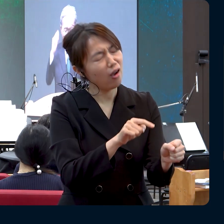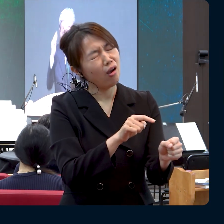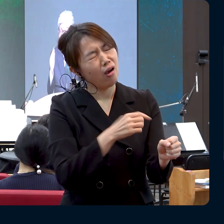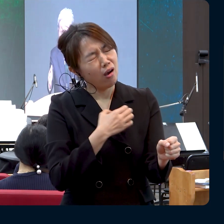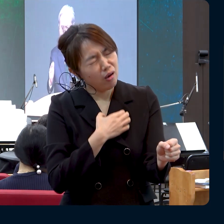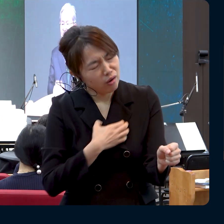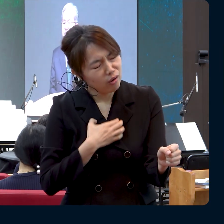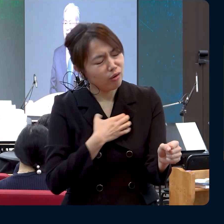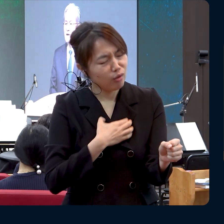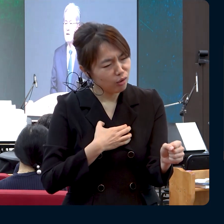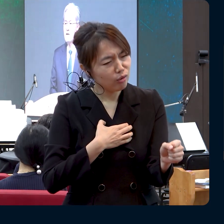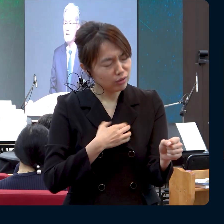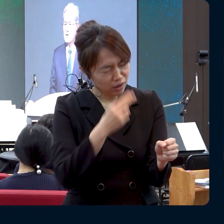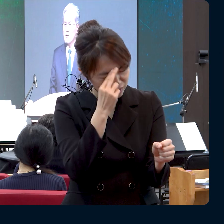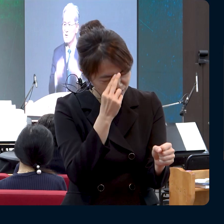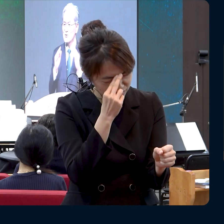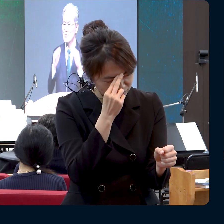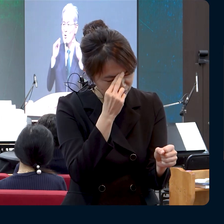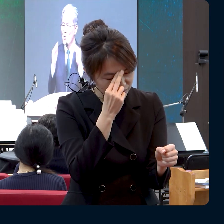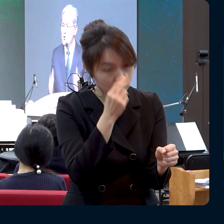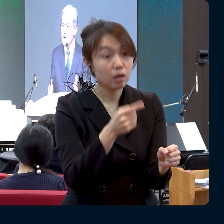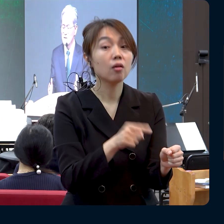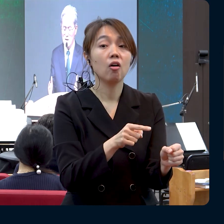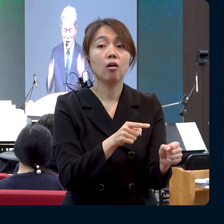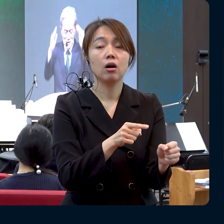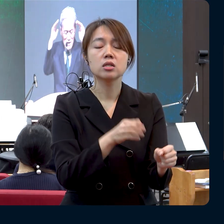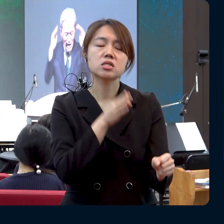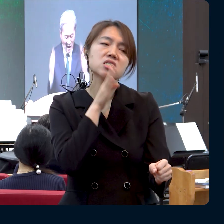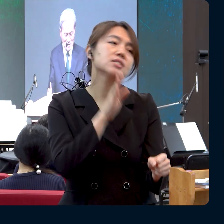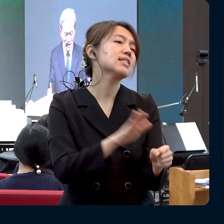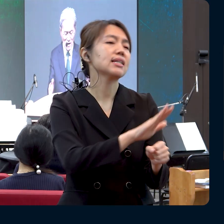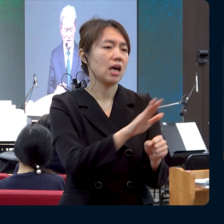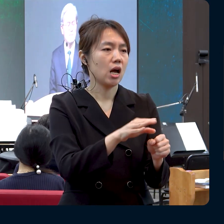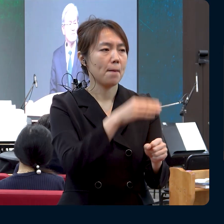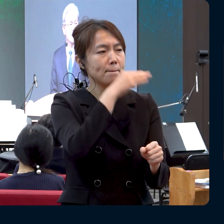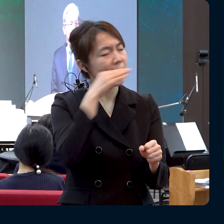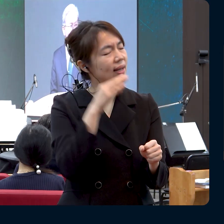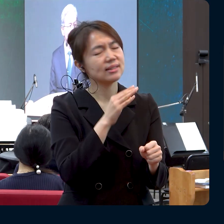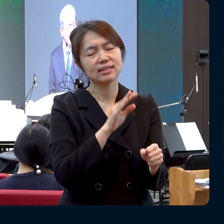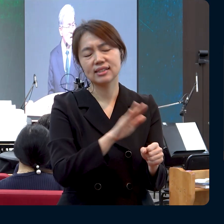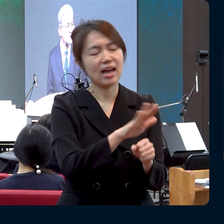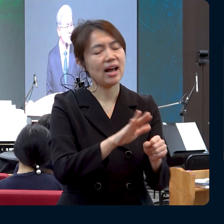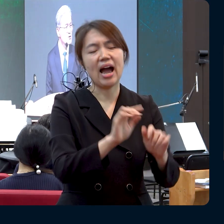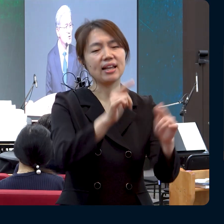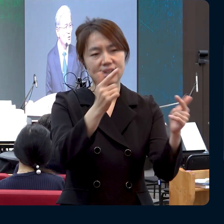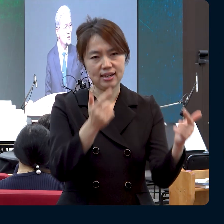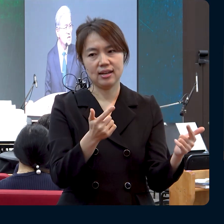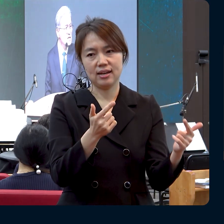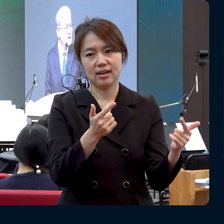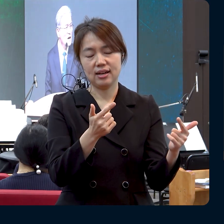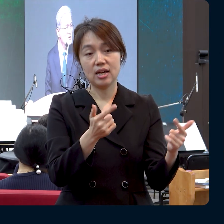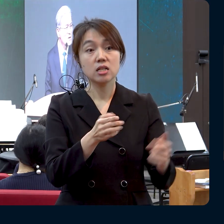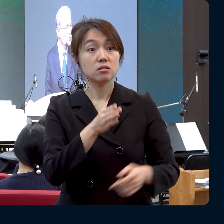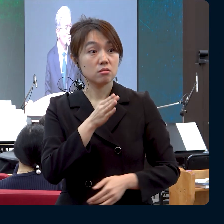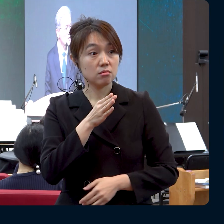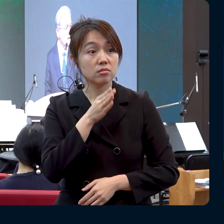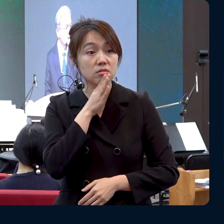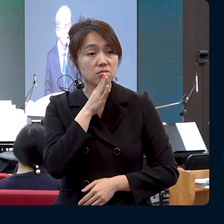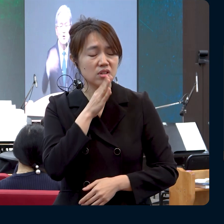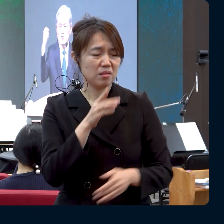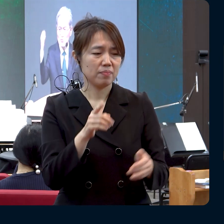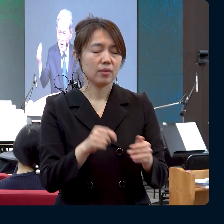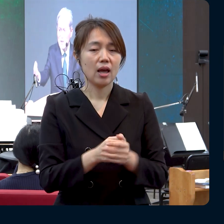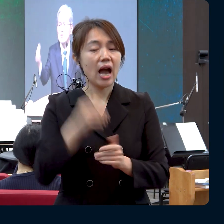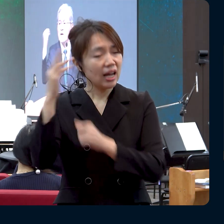그래서 불안해하는데, 그러나 그것은 올바른 사랑이 아니다. 왜냐하면 그것은요, 신앙에서 나온 것이